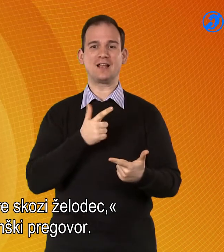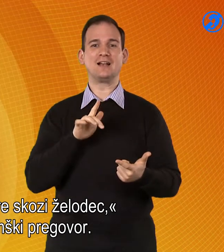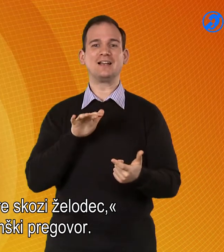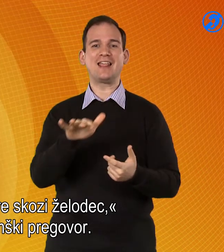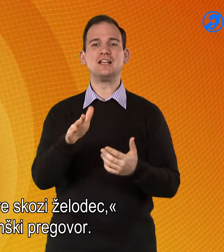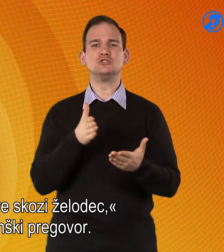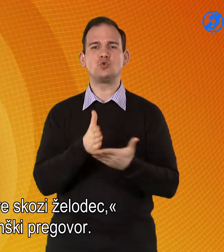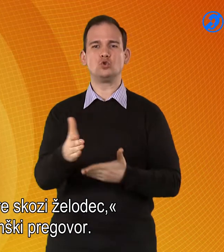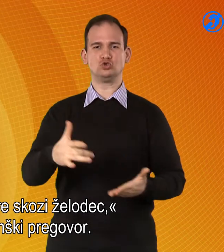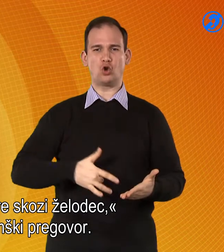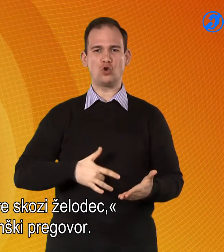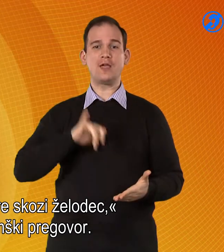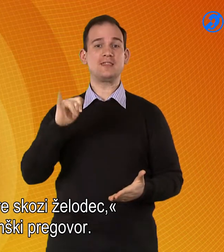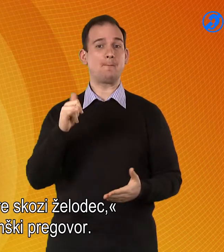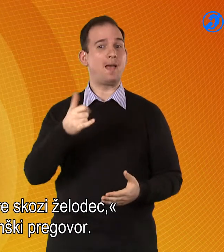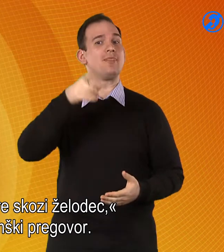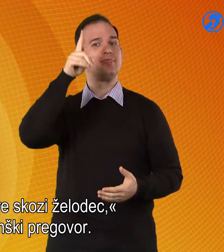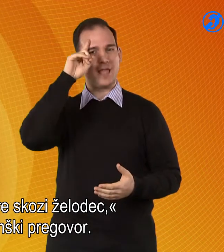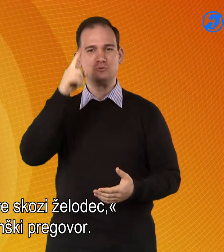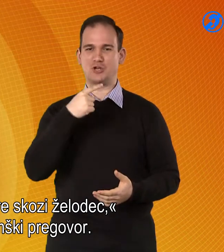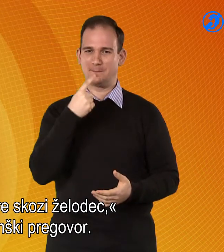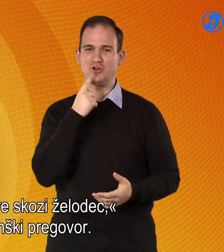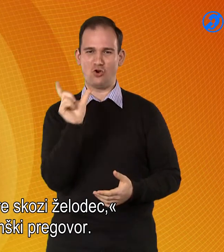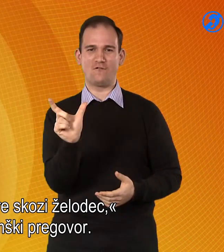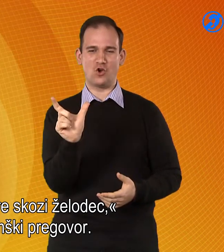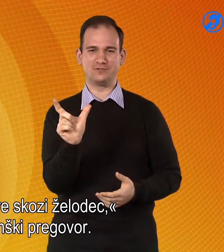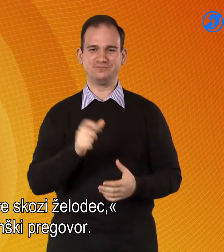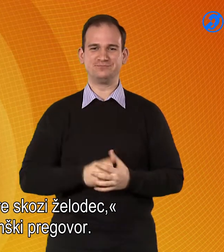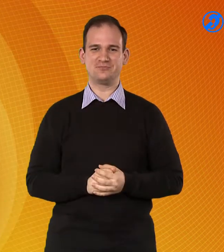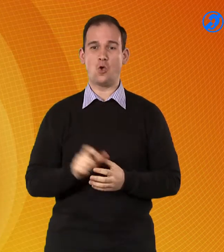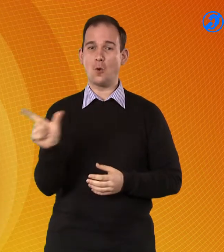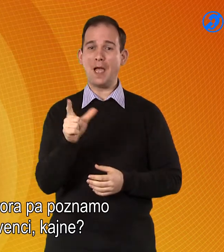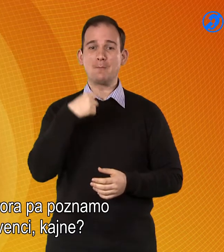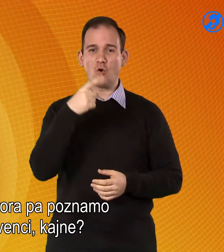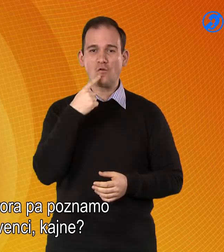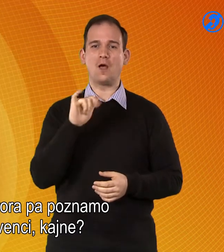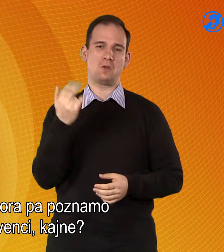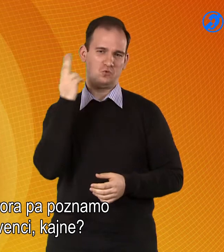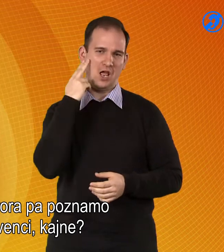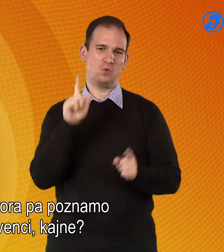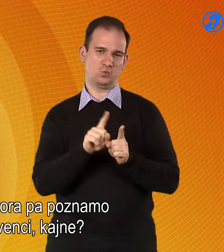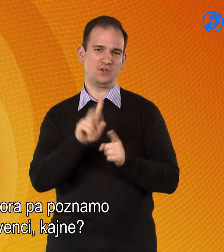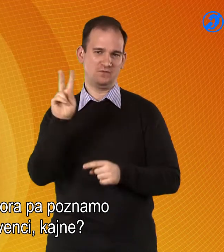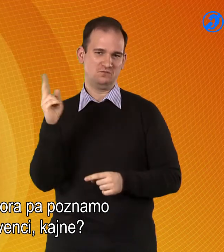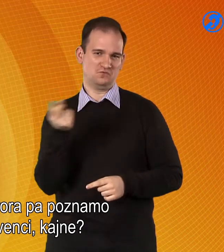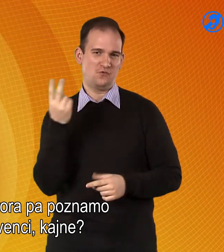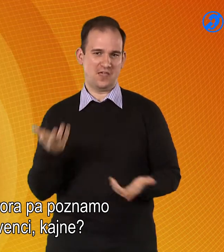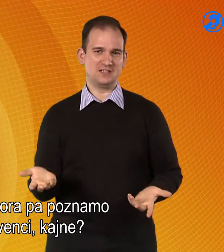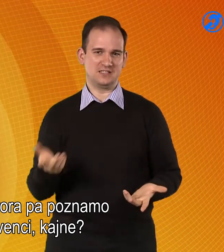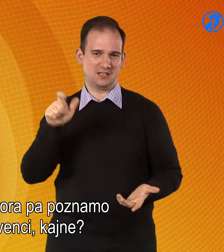Ljubezen gre skozi želodec, je pa nemški pregovor. Oba pregovora pa poznamo tudi Slovenci,